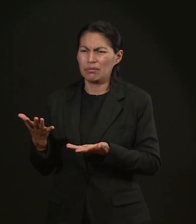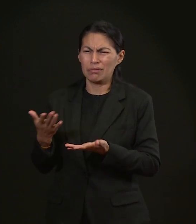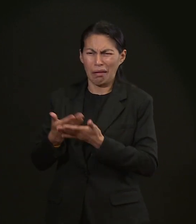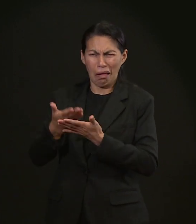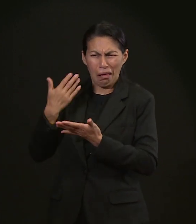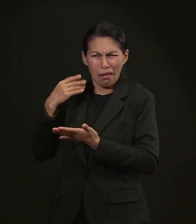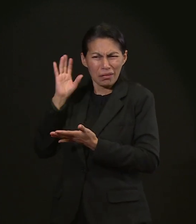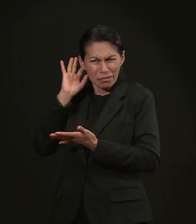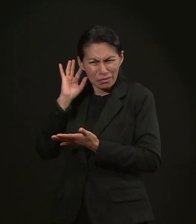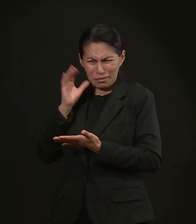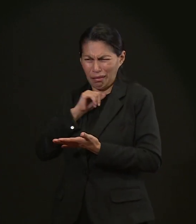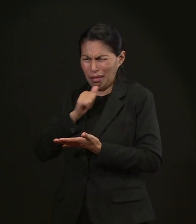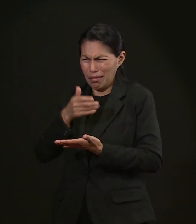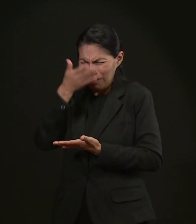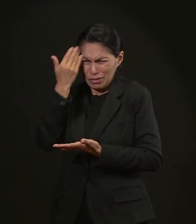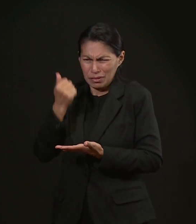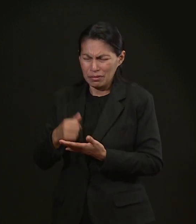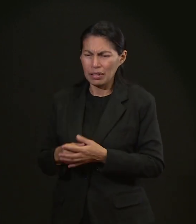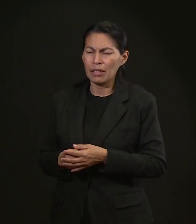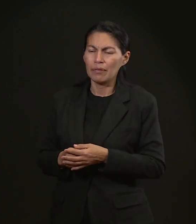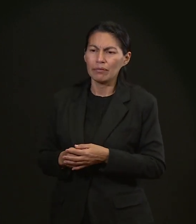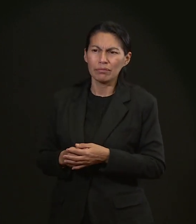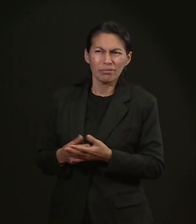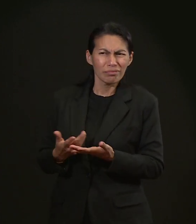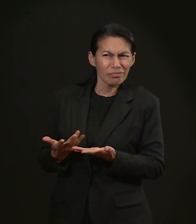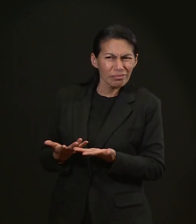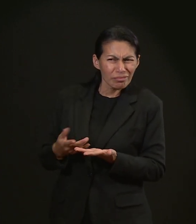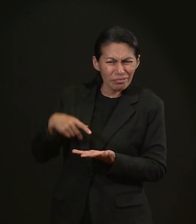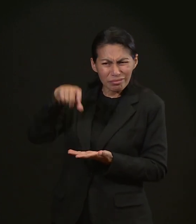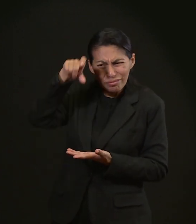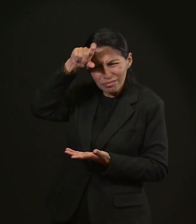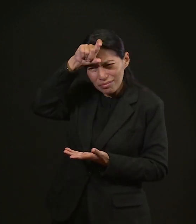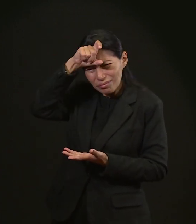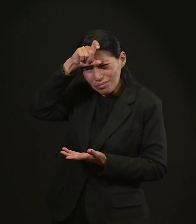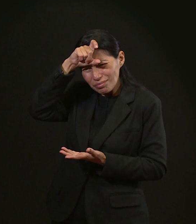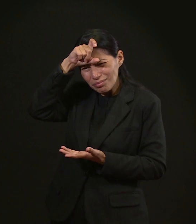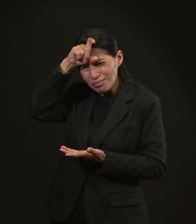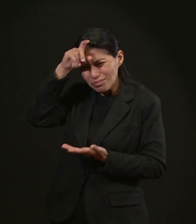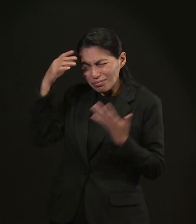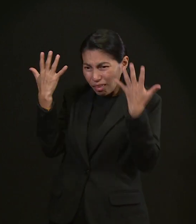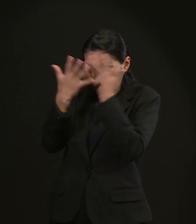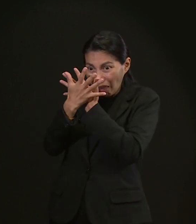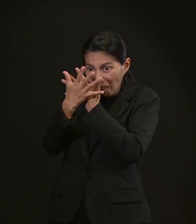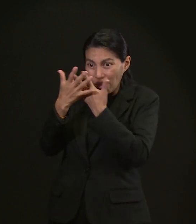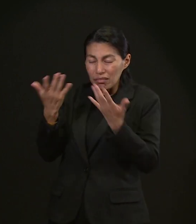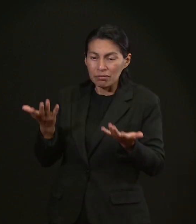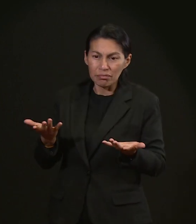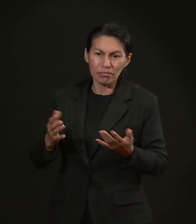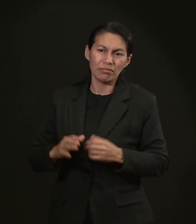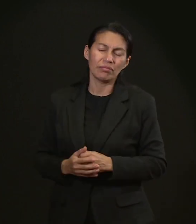sobra y entonces yo sí como que se me